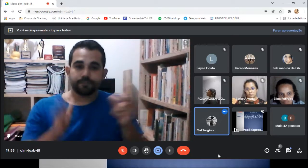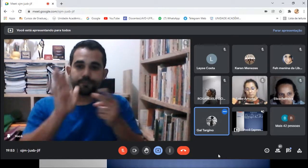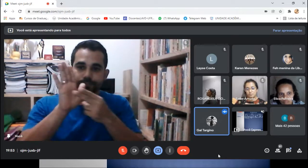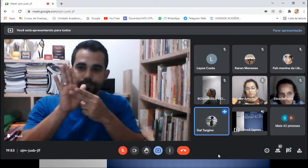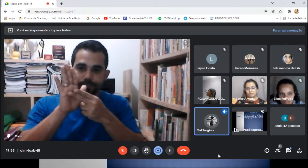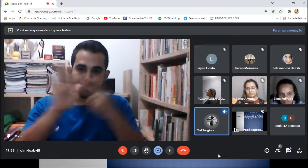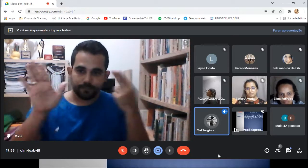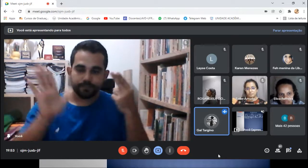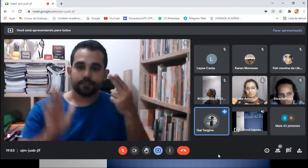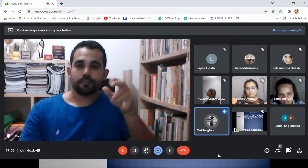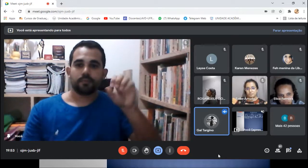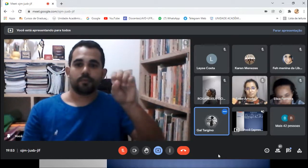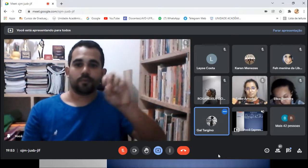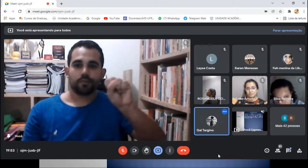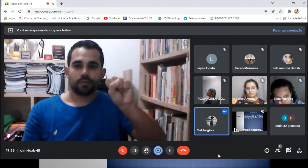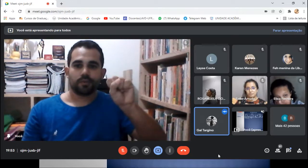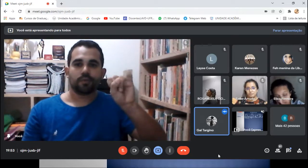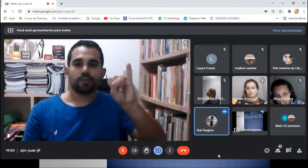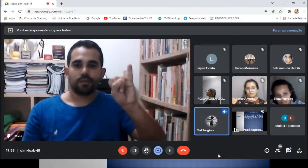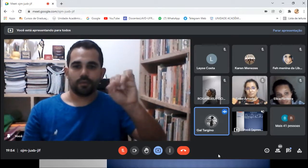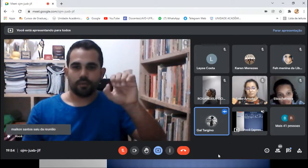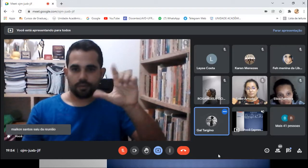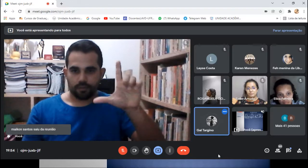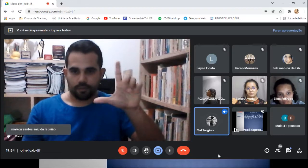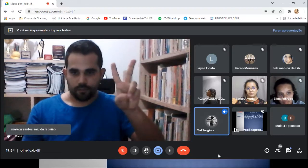As pessoas, né, nome,